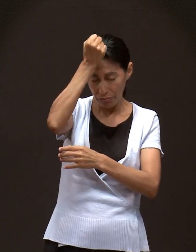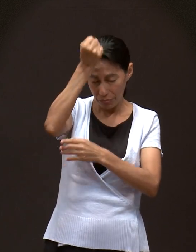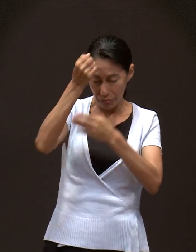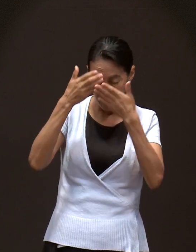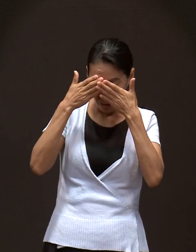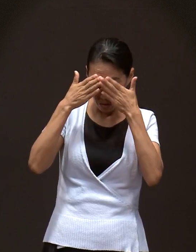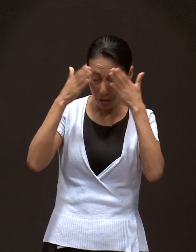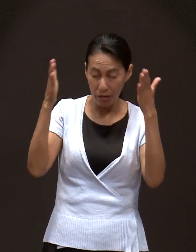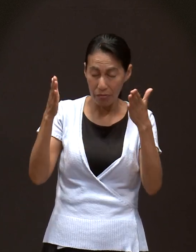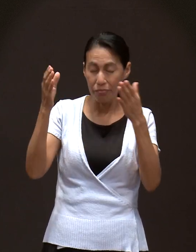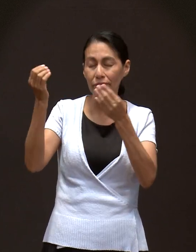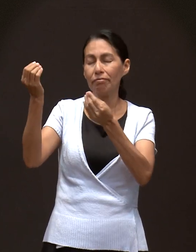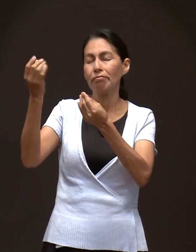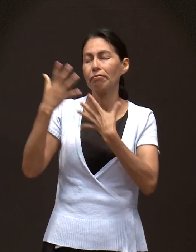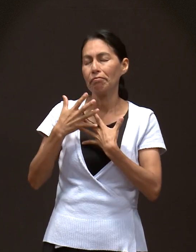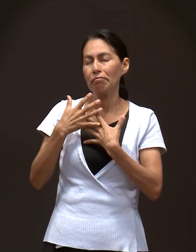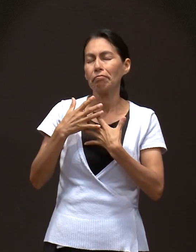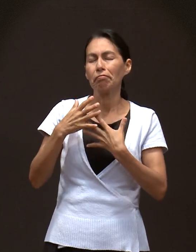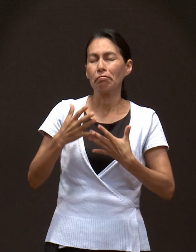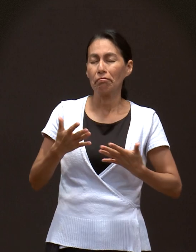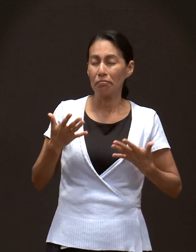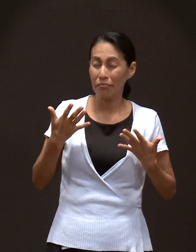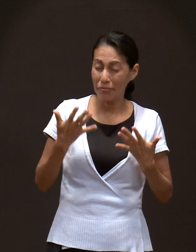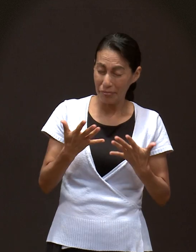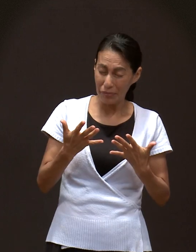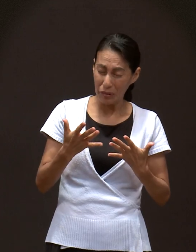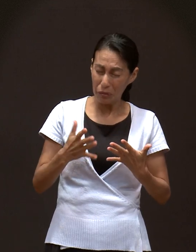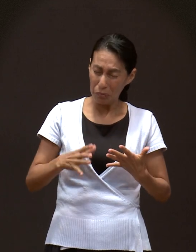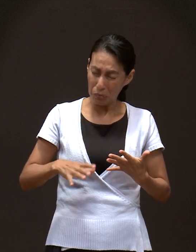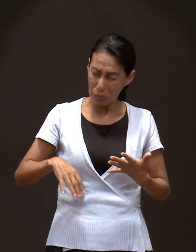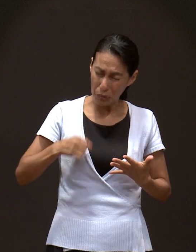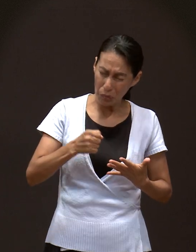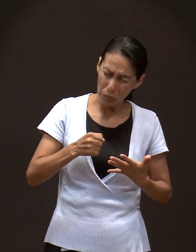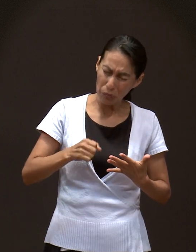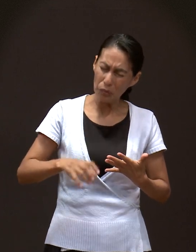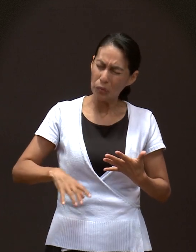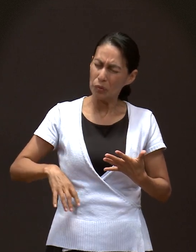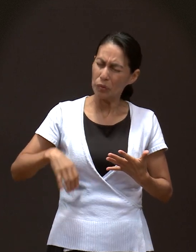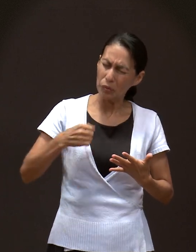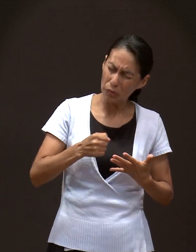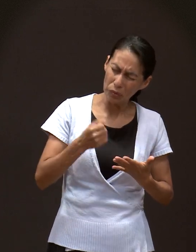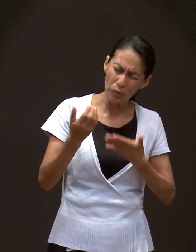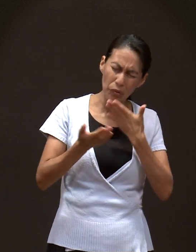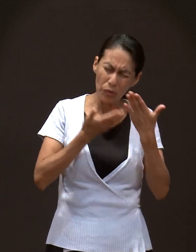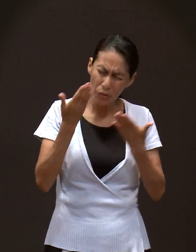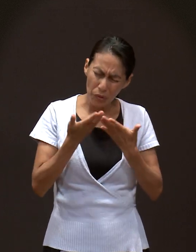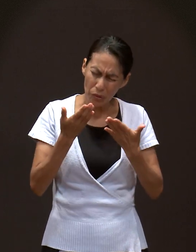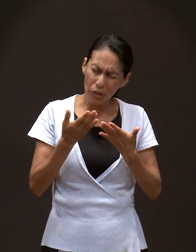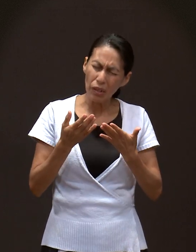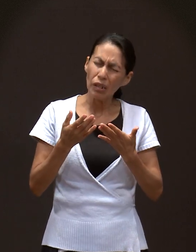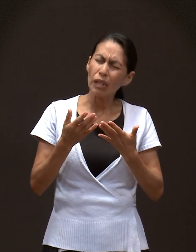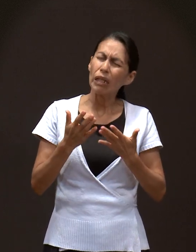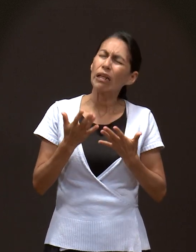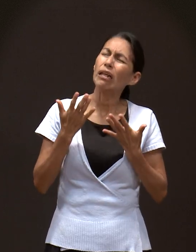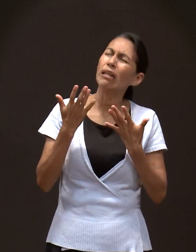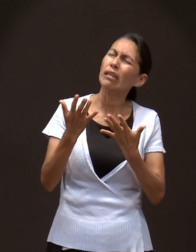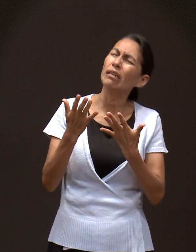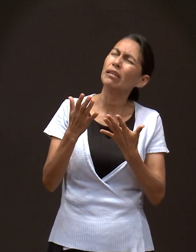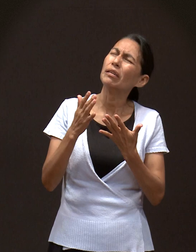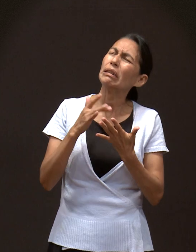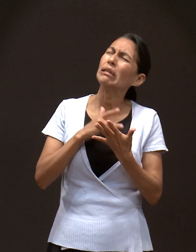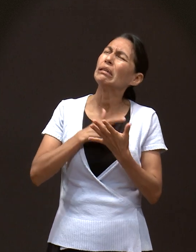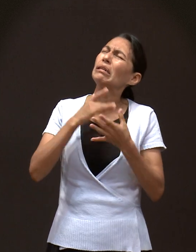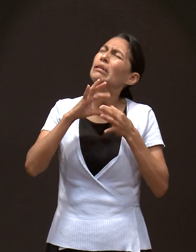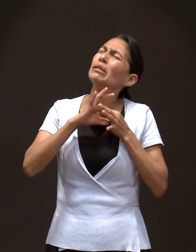ganas por querer superarnos cada día más en nuestras carreras, pero también danos el deseo, ponen en nuestros corazones el deseo de